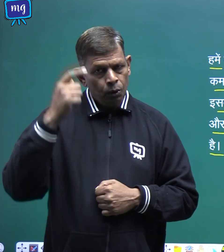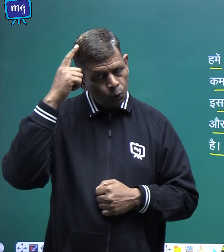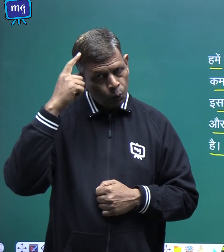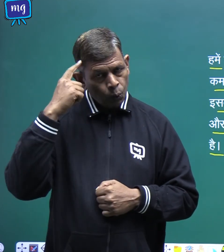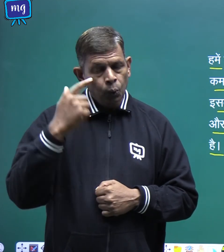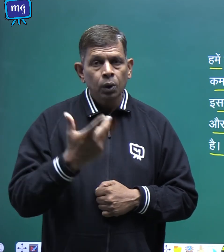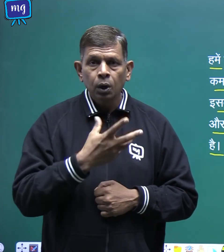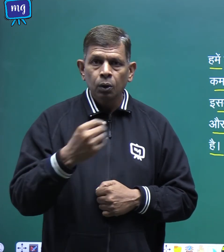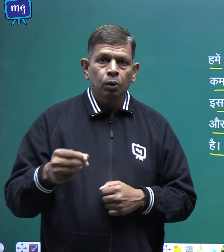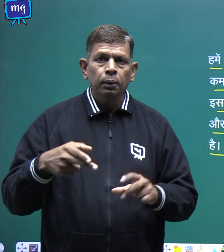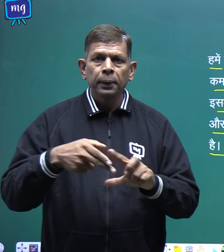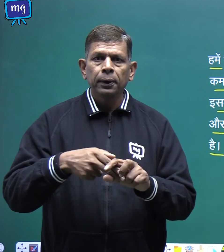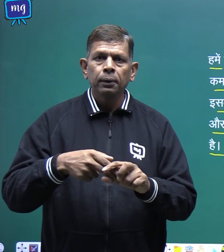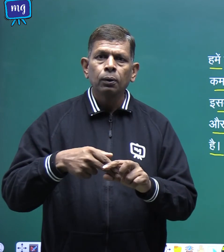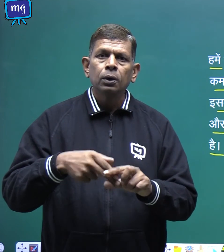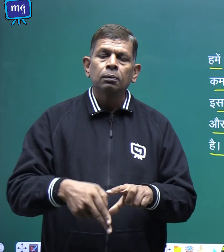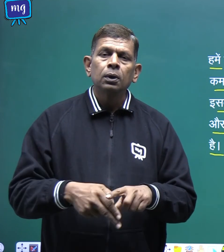का